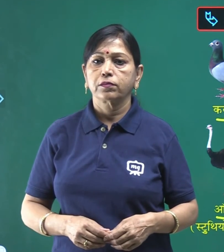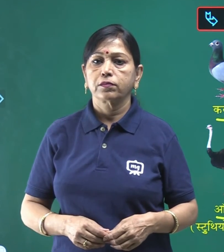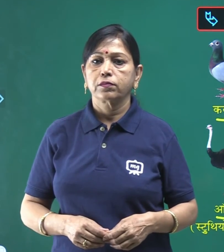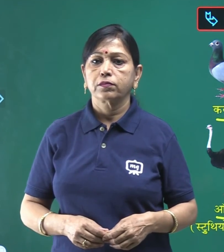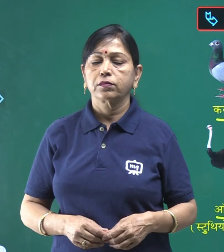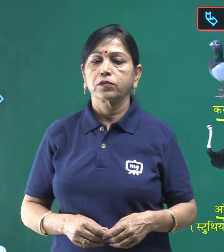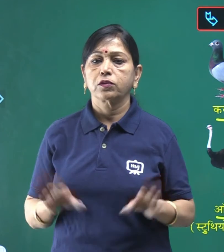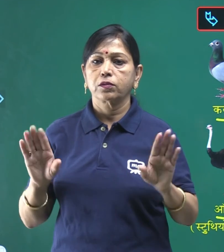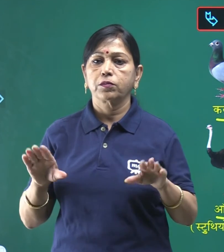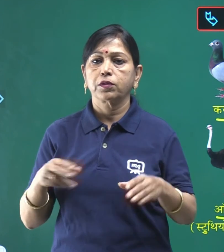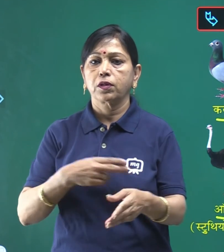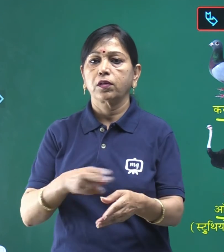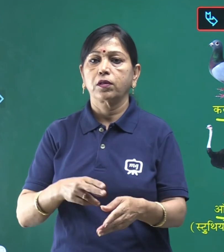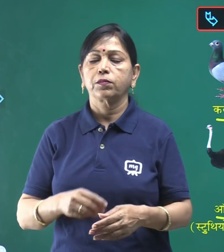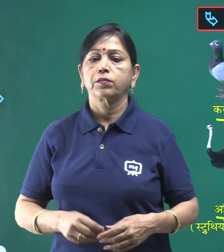सफेद स्टॉकवर्क,